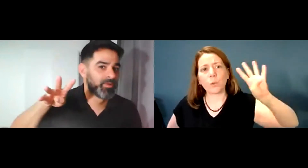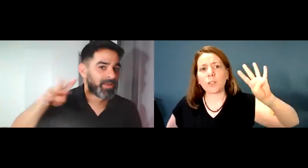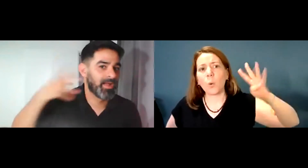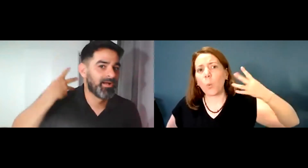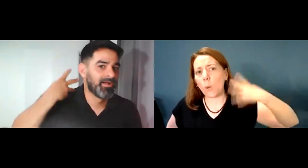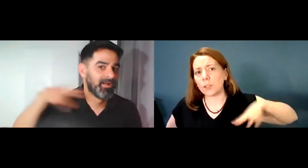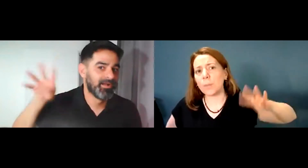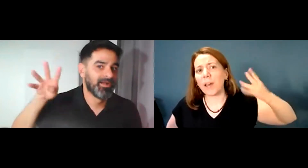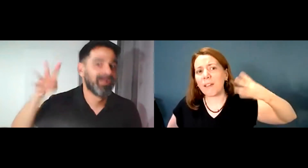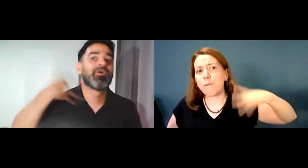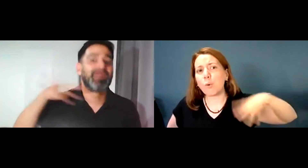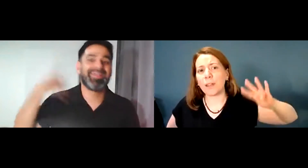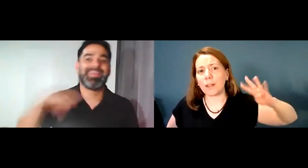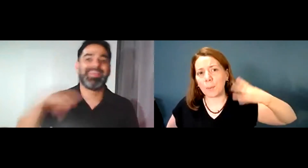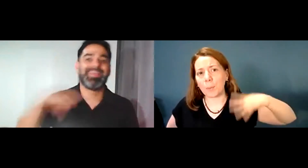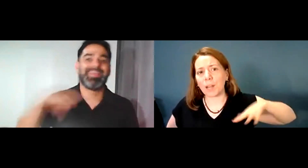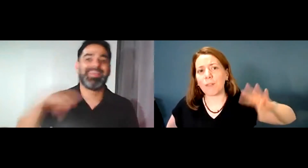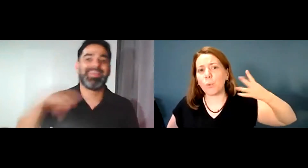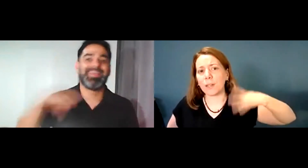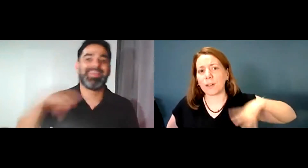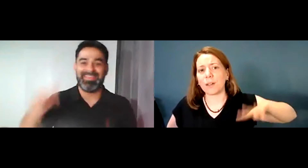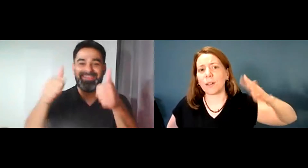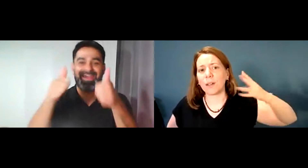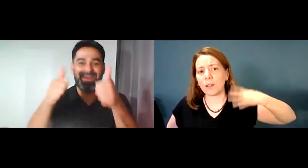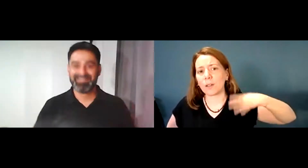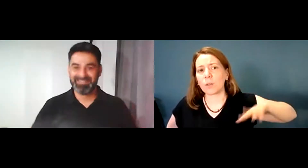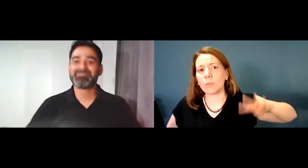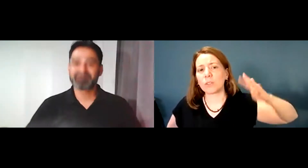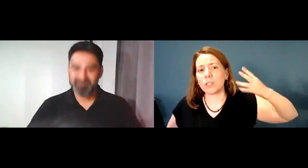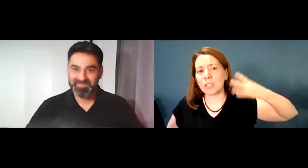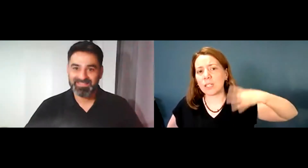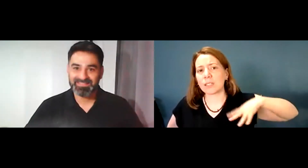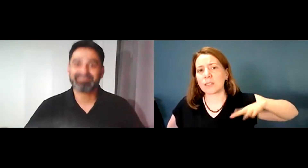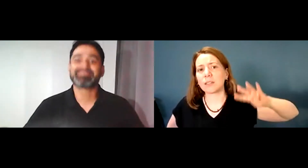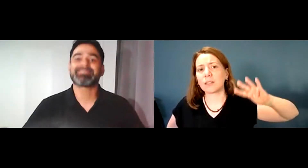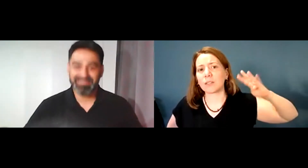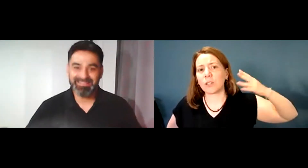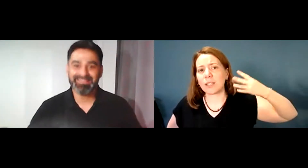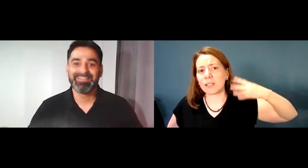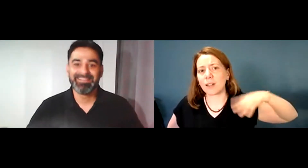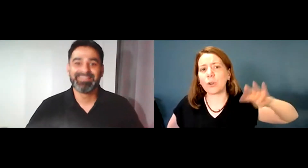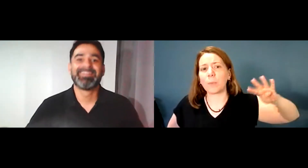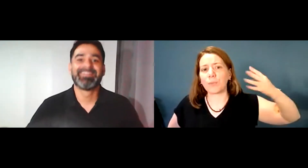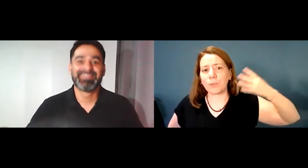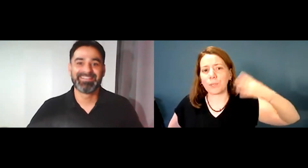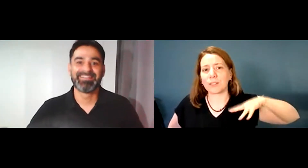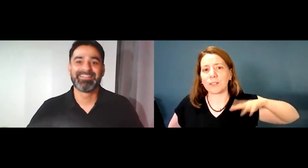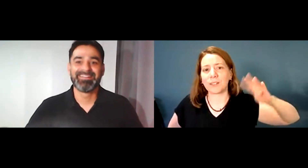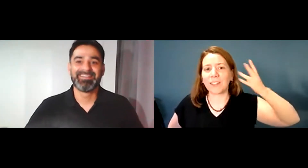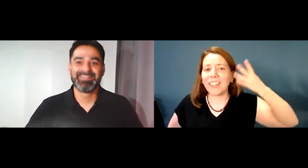Configuración 4 y para afuera. Para afuera. Como si te hicieras con el secador para afuera. Ahí